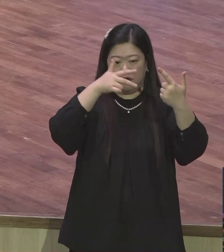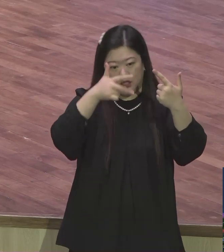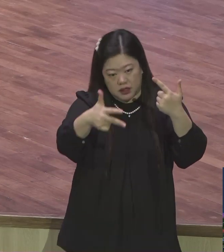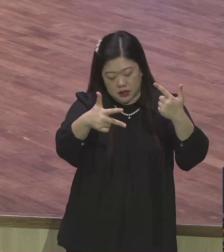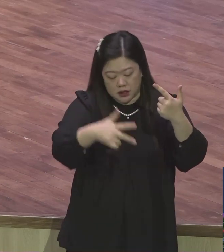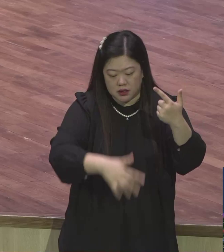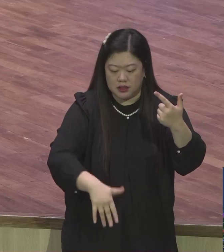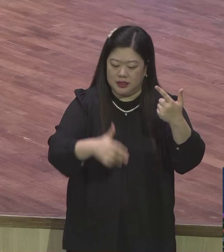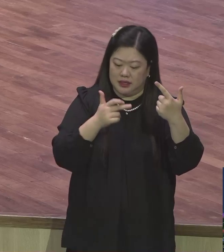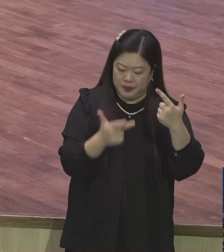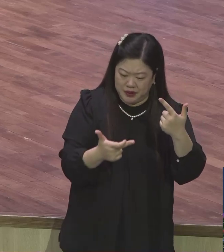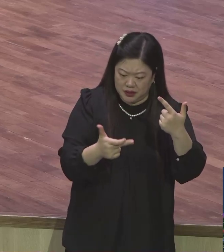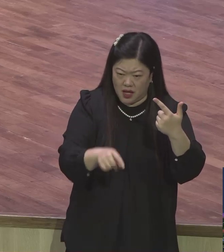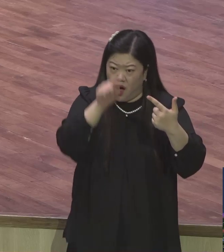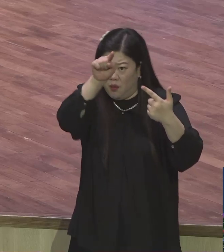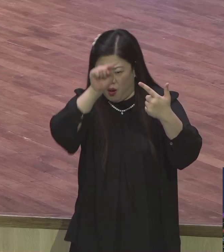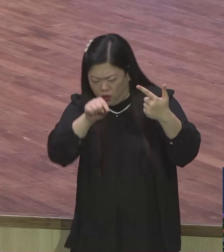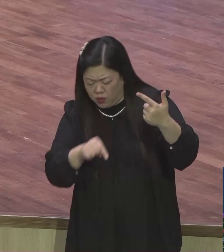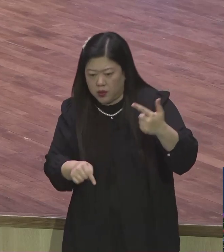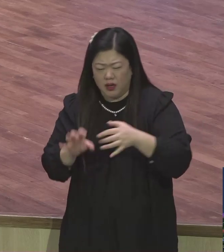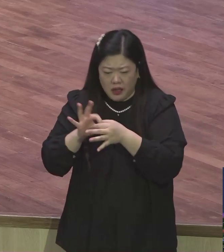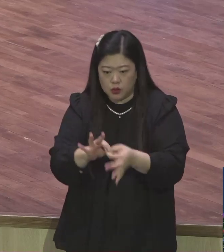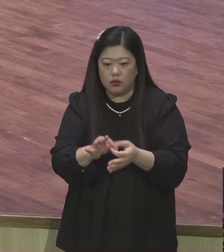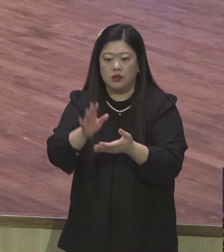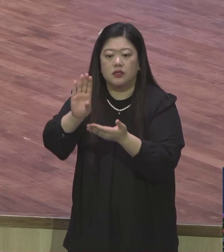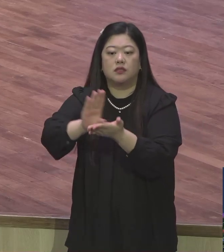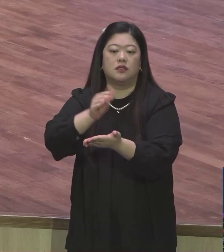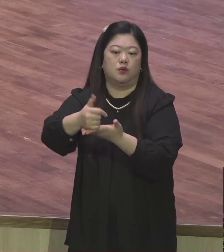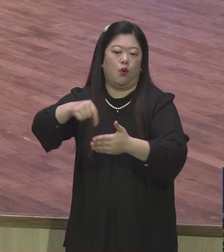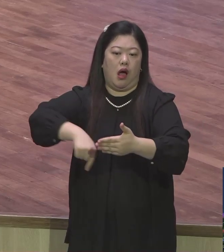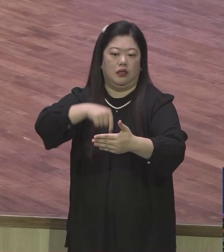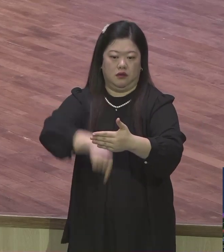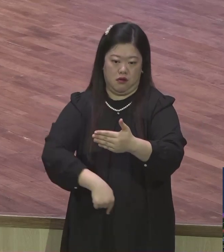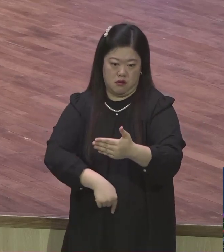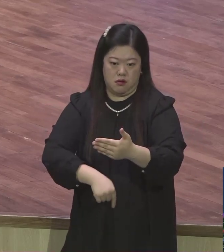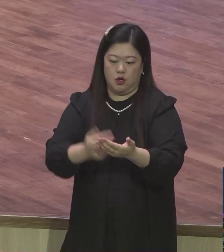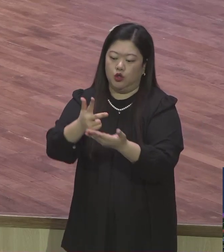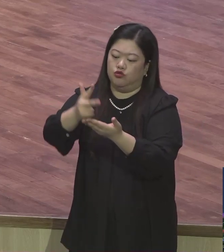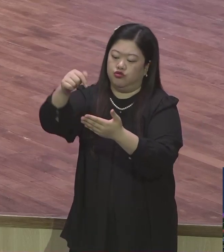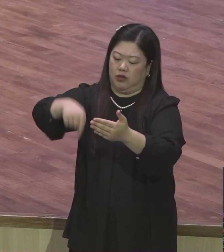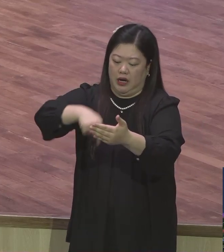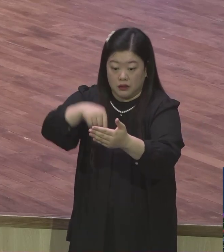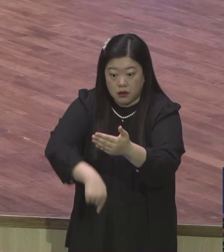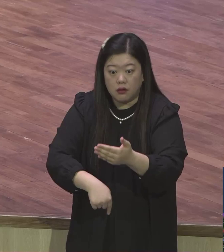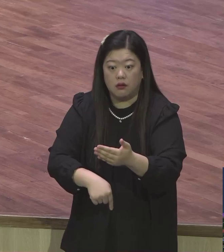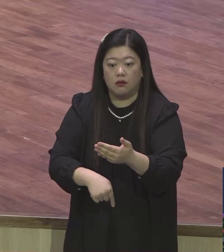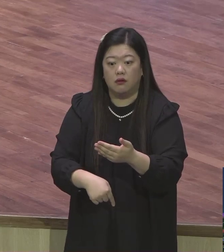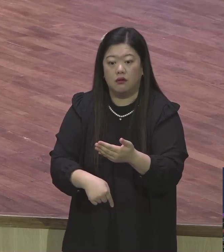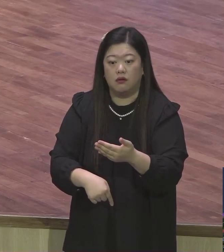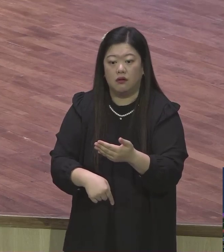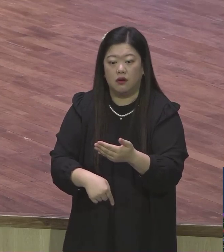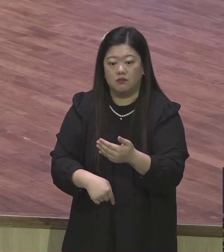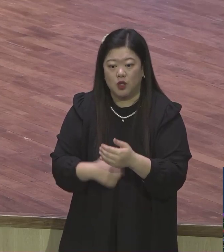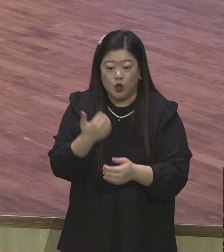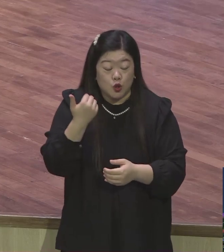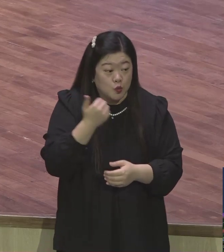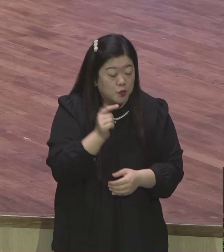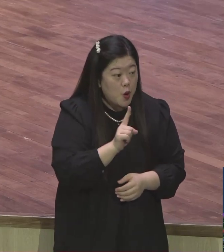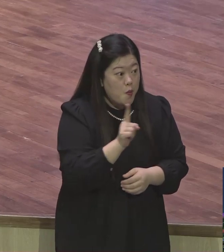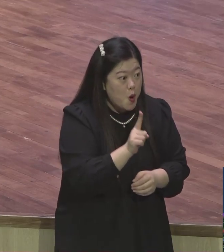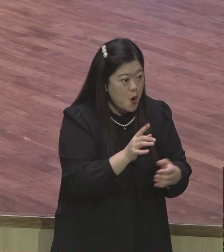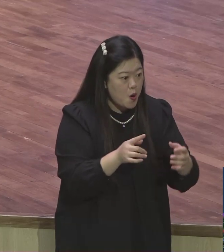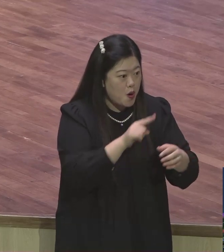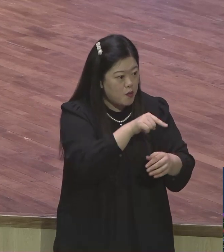그리스도 안에서, 주 안에서, 이걸 강조하면 다른 거 보지 말라는 거예요. 다른 기준 삼지 말라는